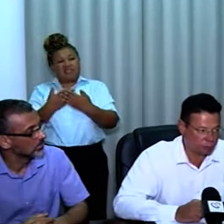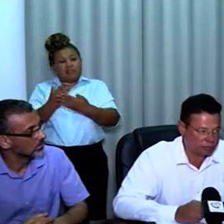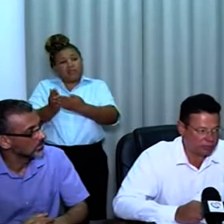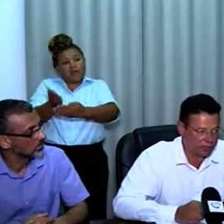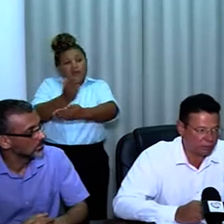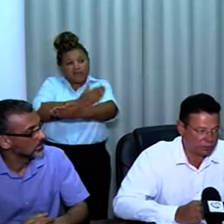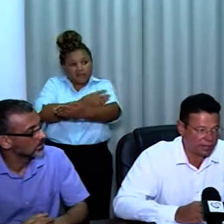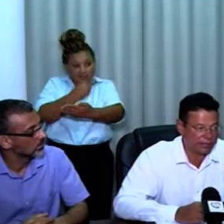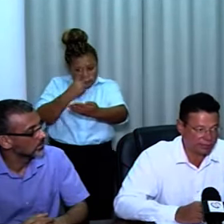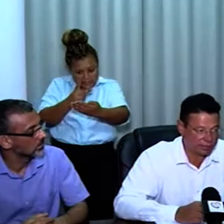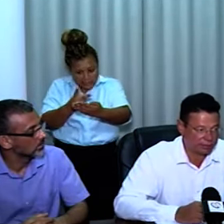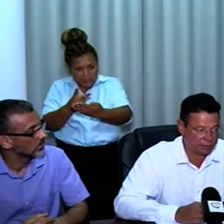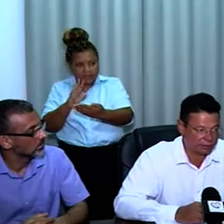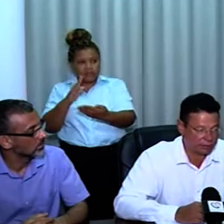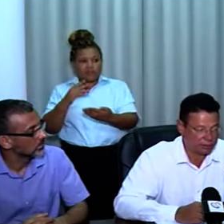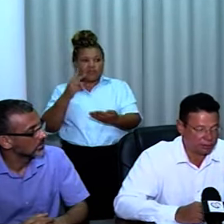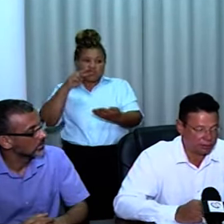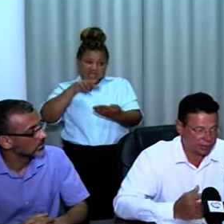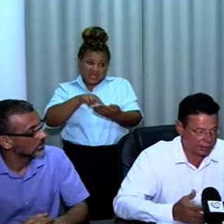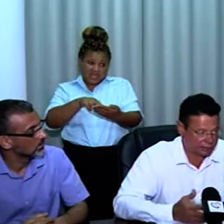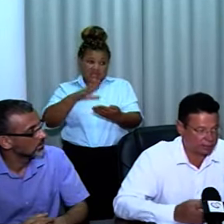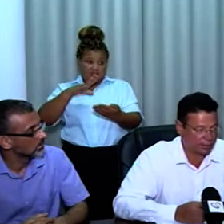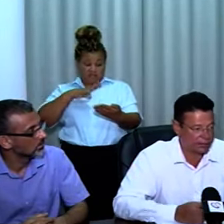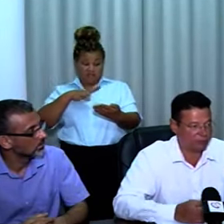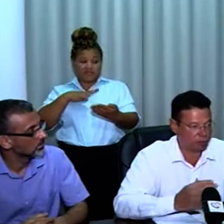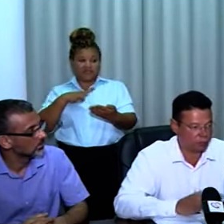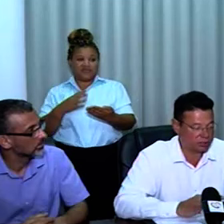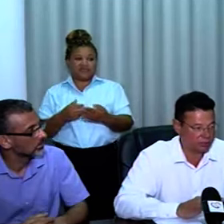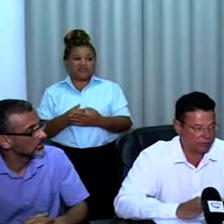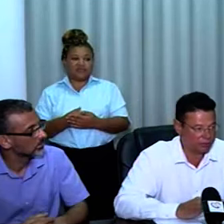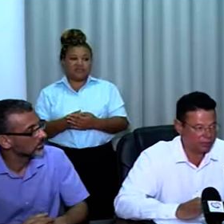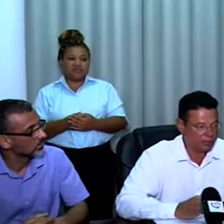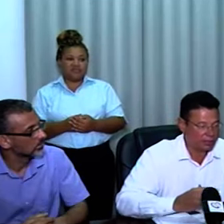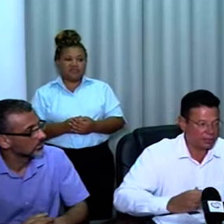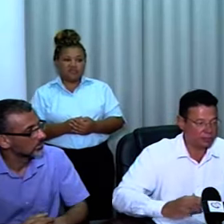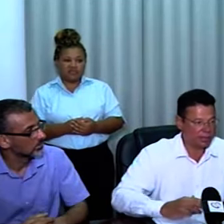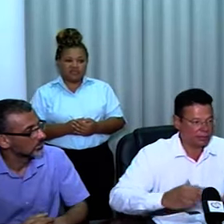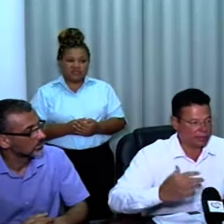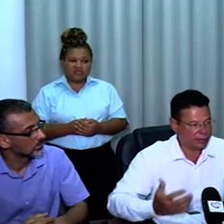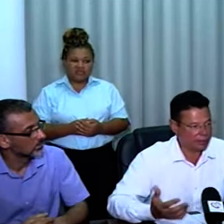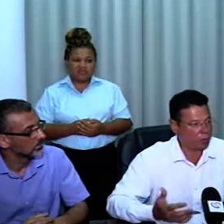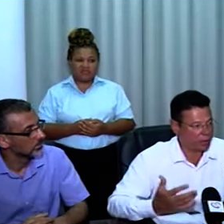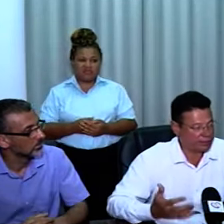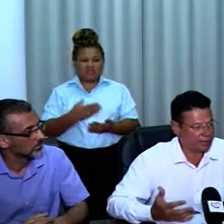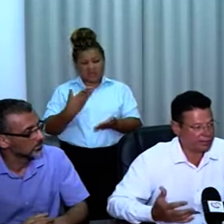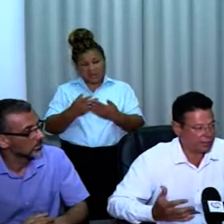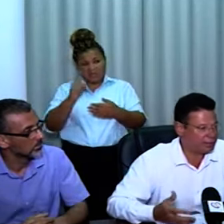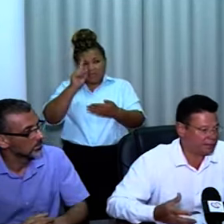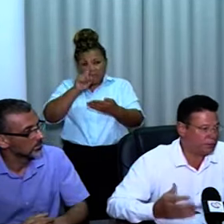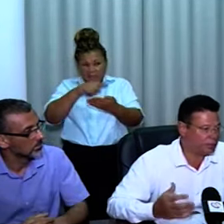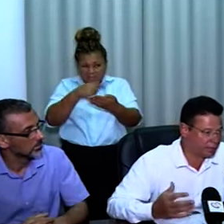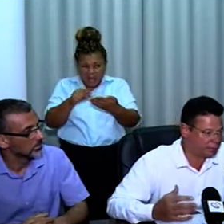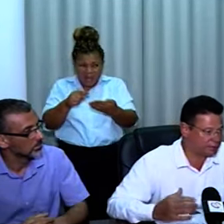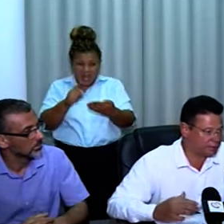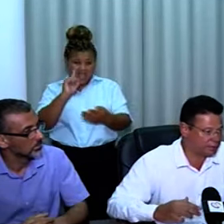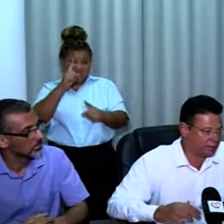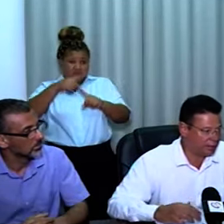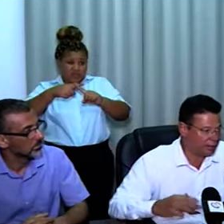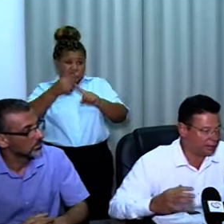false positive, par exemple, il y a arrivé dans la science, ça, il y a une false positive, et ça dit qu'il y a un traité comme quoi il n'y a pas un real